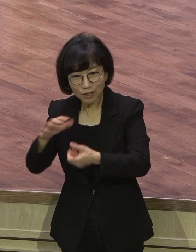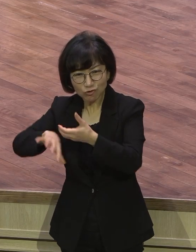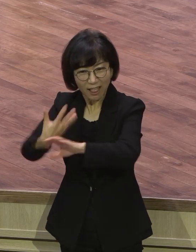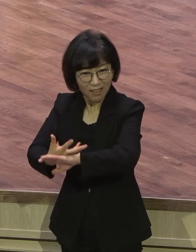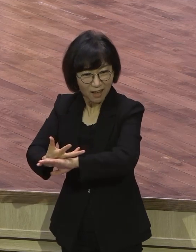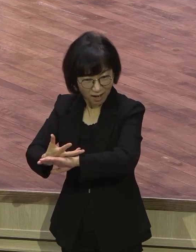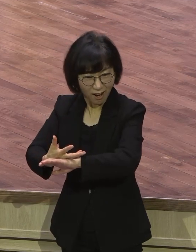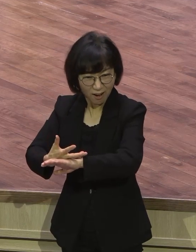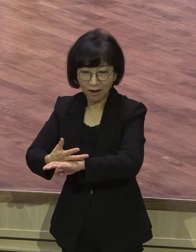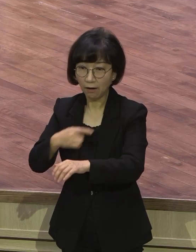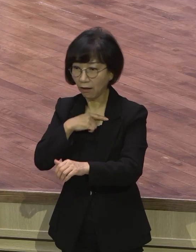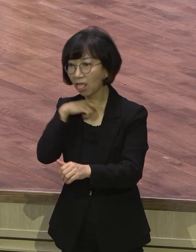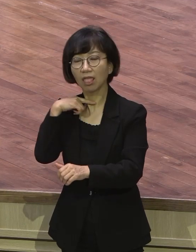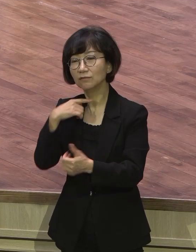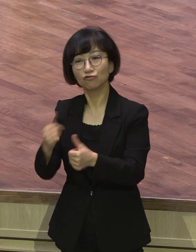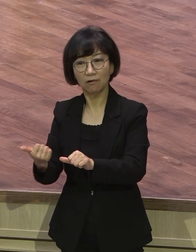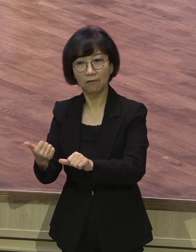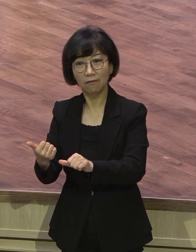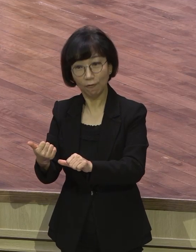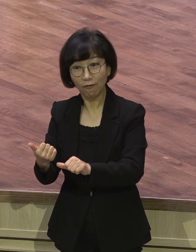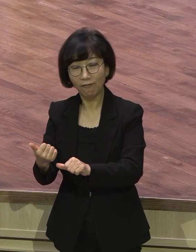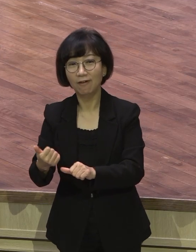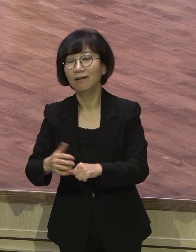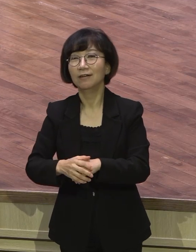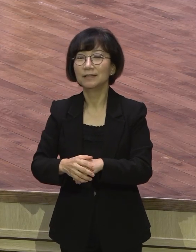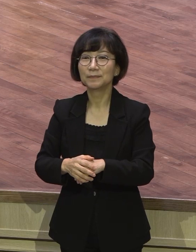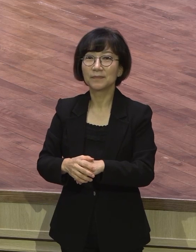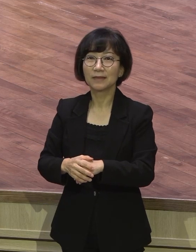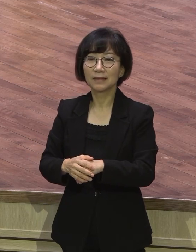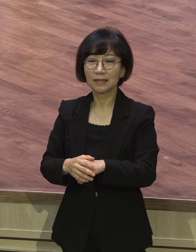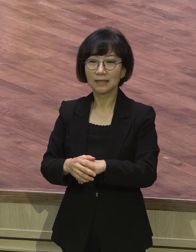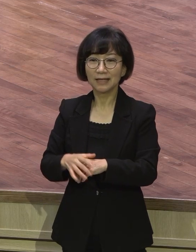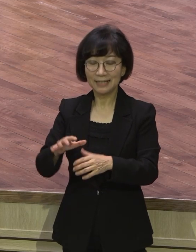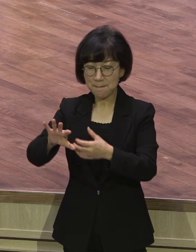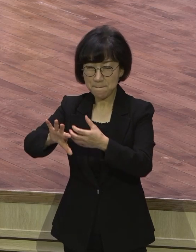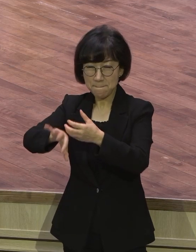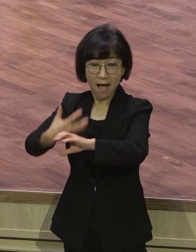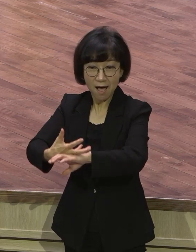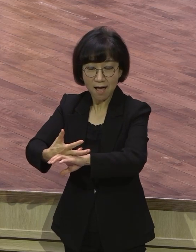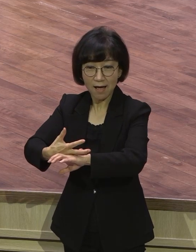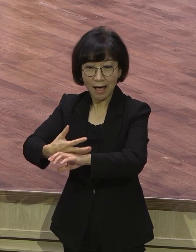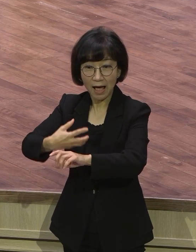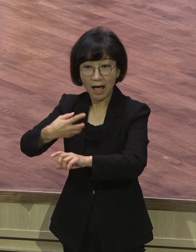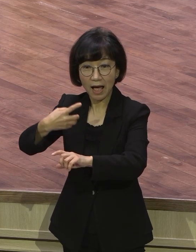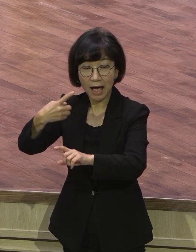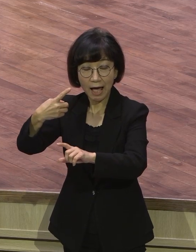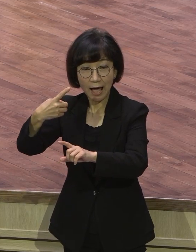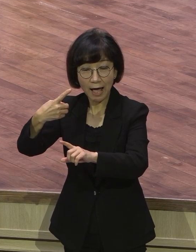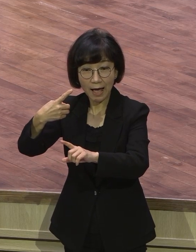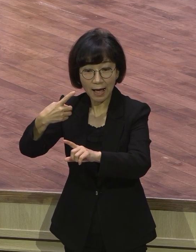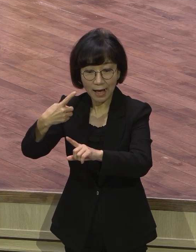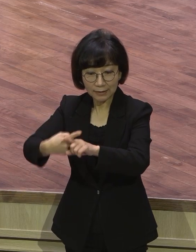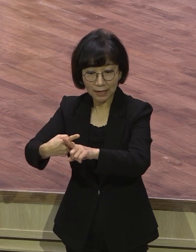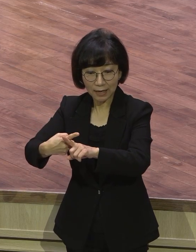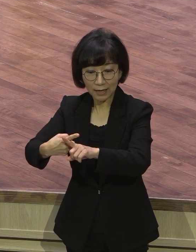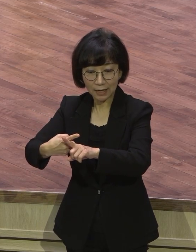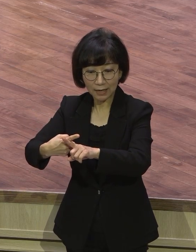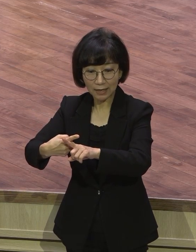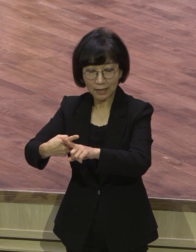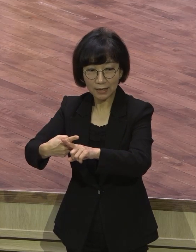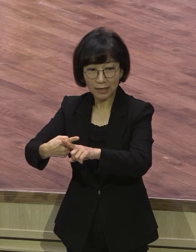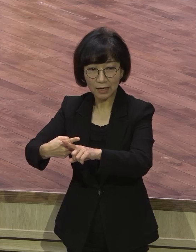혁명 터키가 어떻게 됐어요? 혁명 일으키다가 최근에 대통령이 뭐라 달라고 혁명 일으키다가